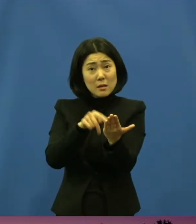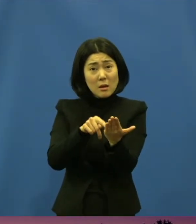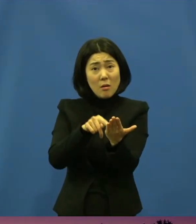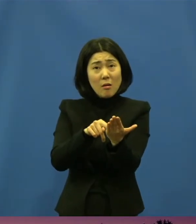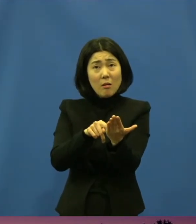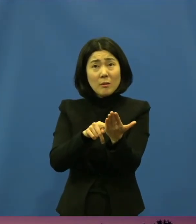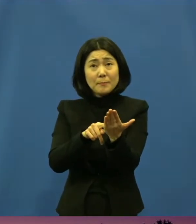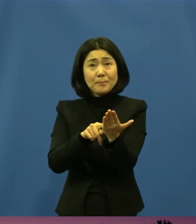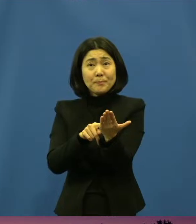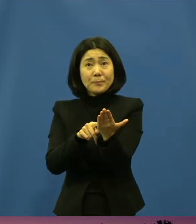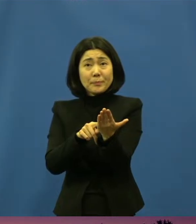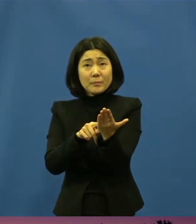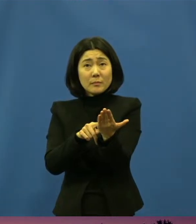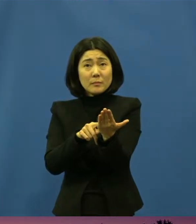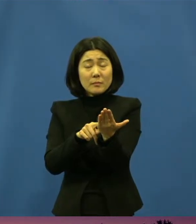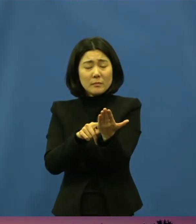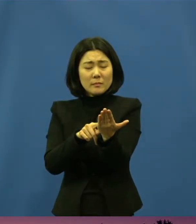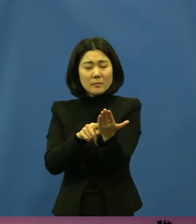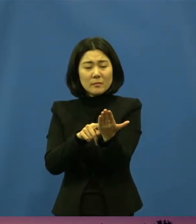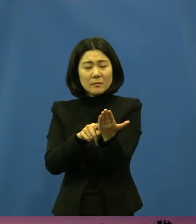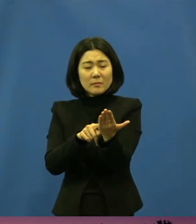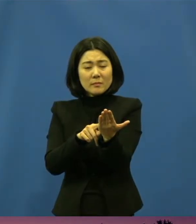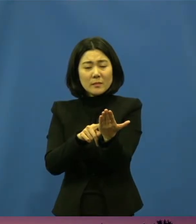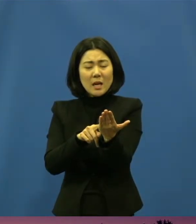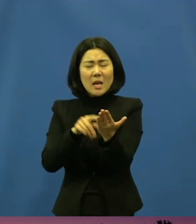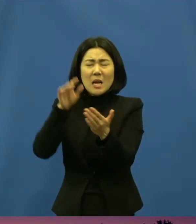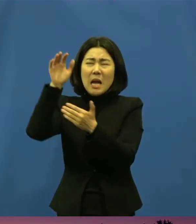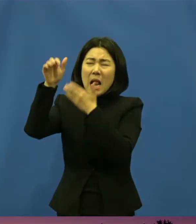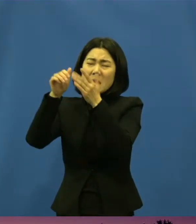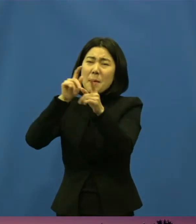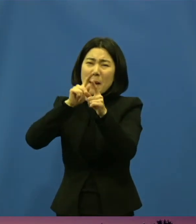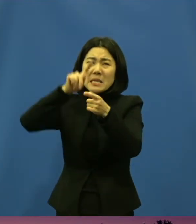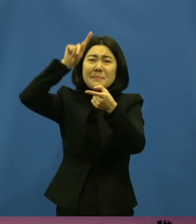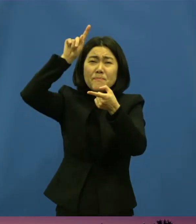희한하게 자기만의 성경을 따로 가지고 다니는 사람들이 있어요.